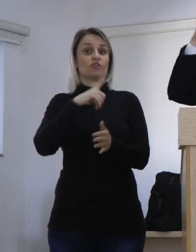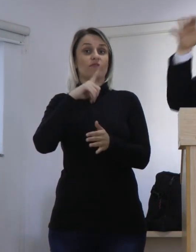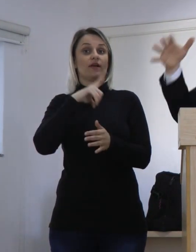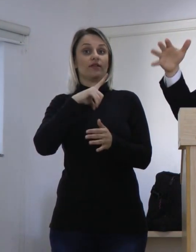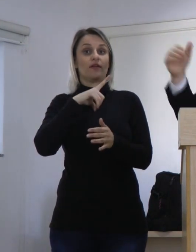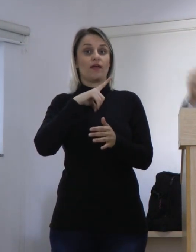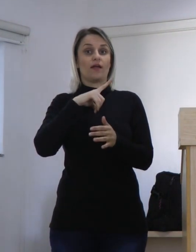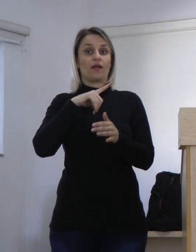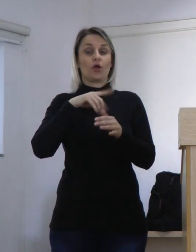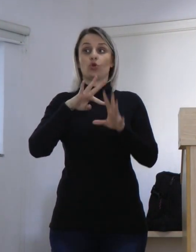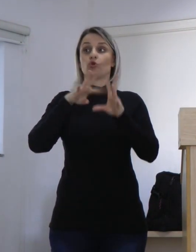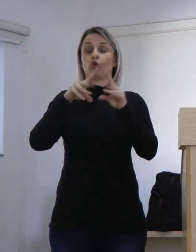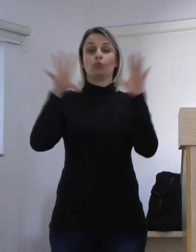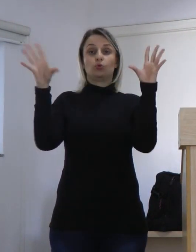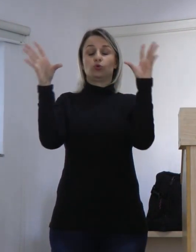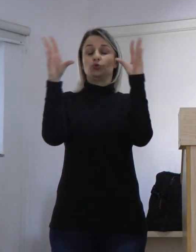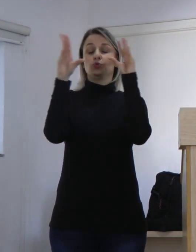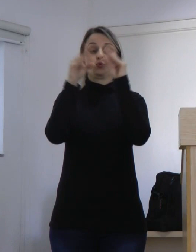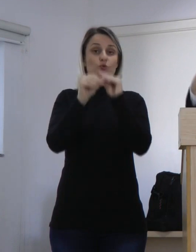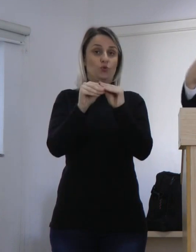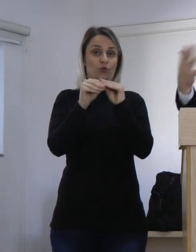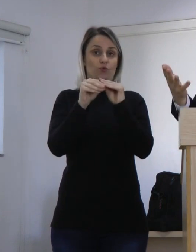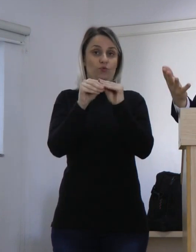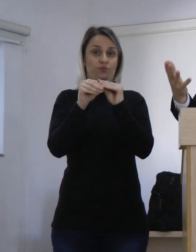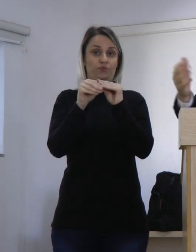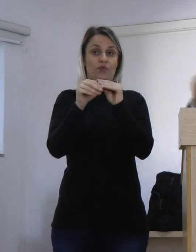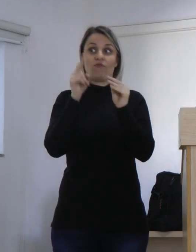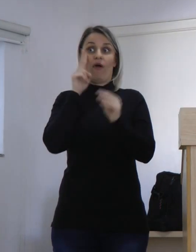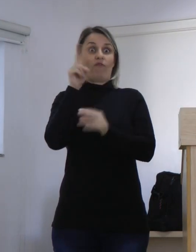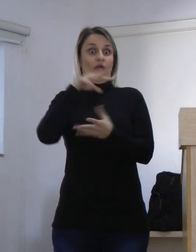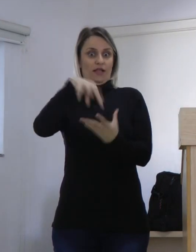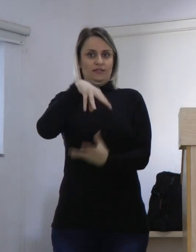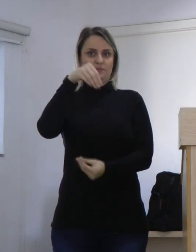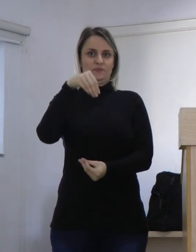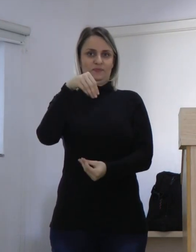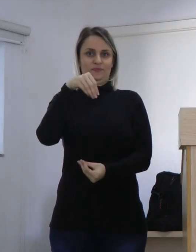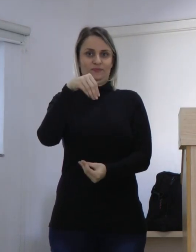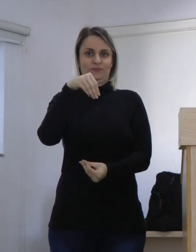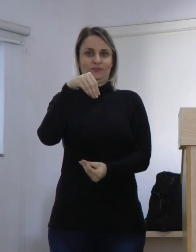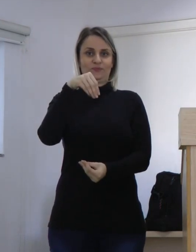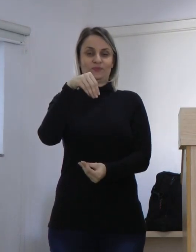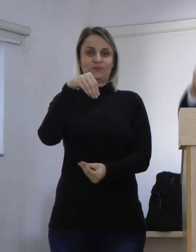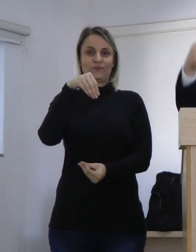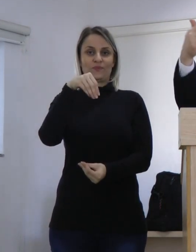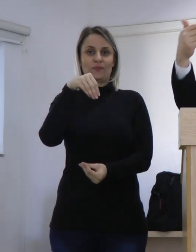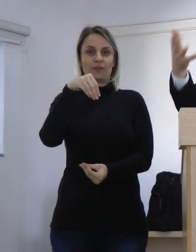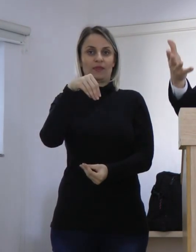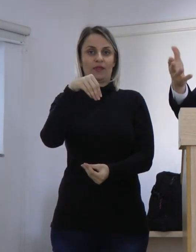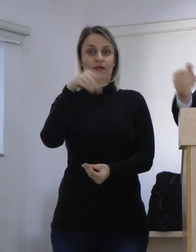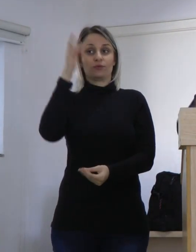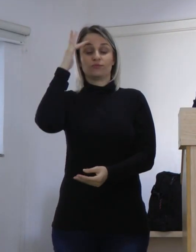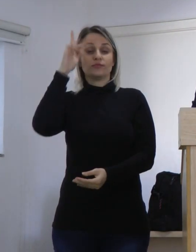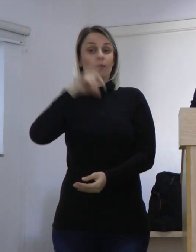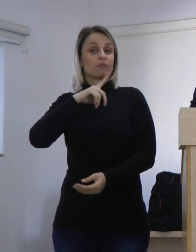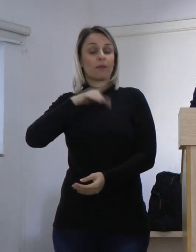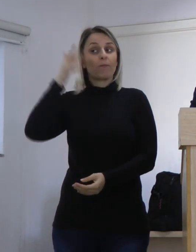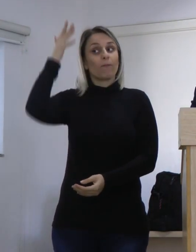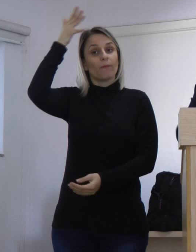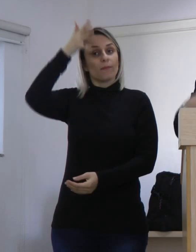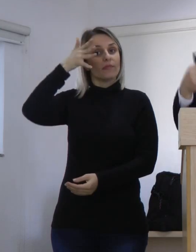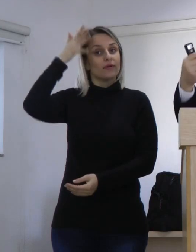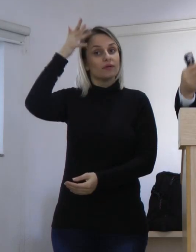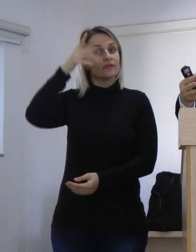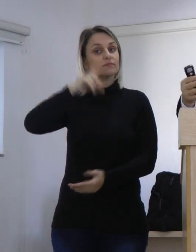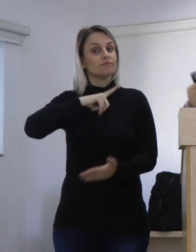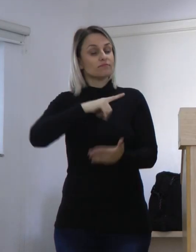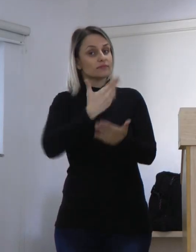mediúnica, tudo no escuro, que vão ver espíritos, não sabem que tem palestras, que